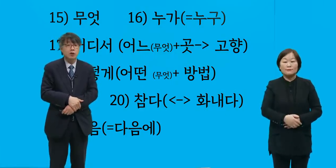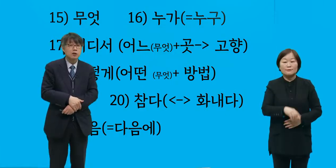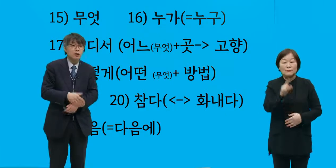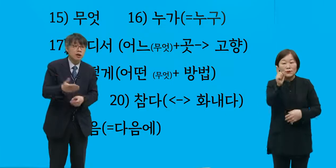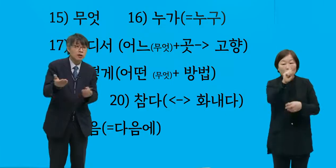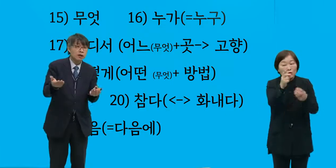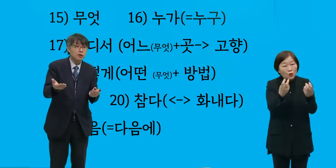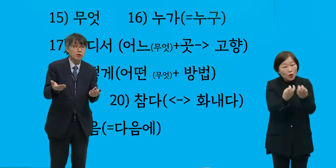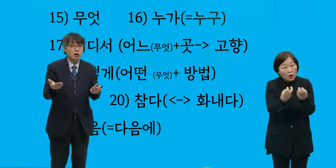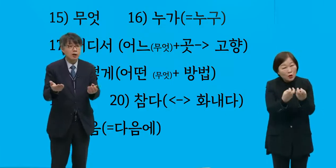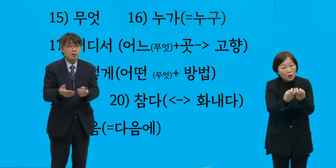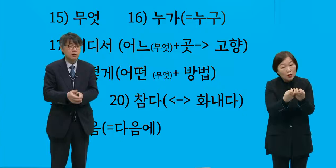이걸 해결해? 어떻게